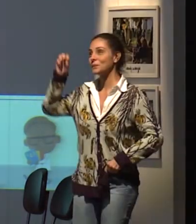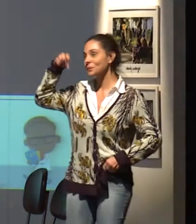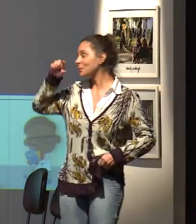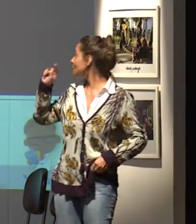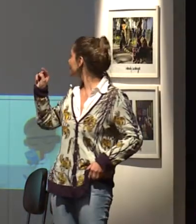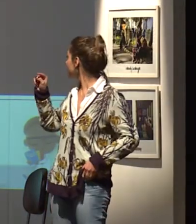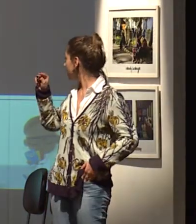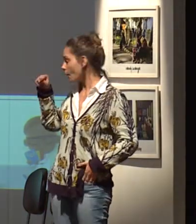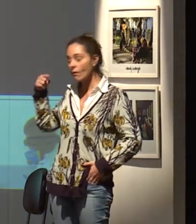luz, por favor.